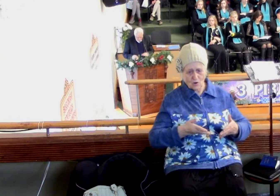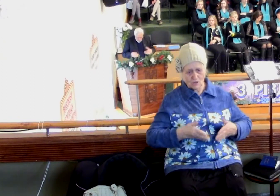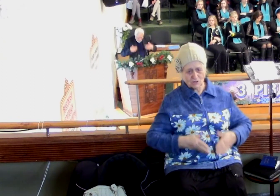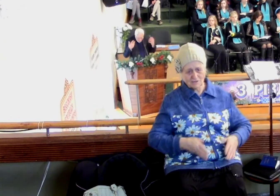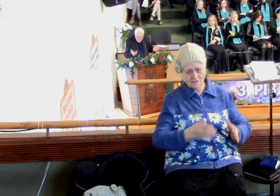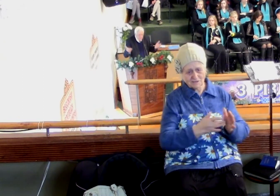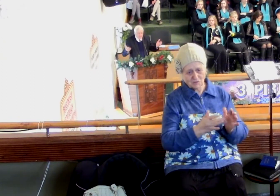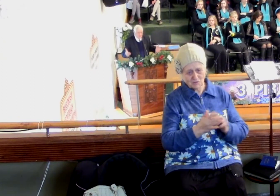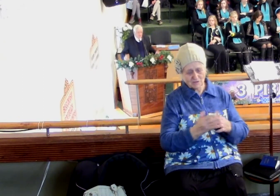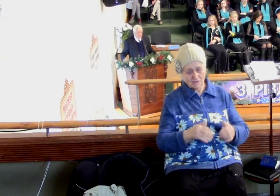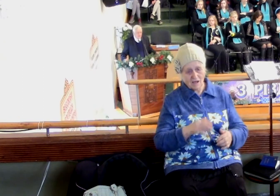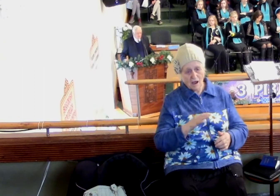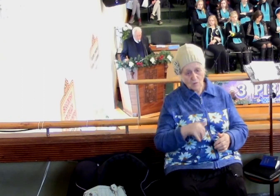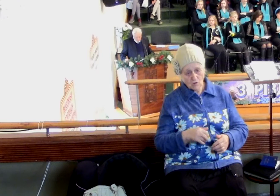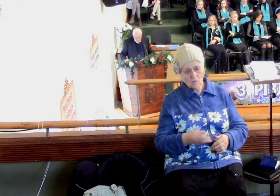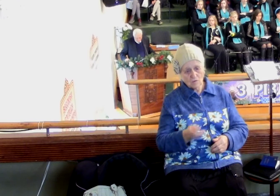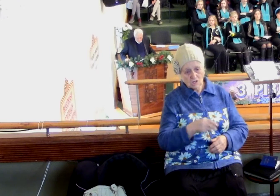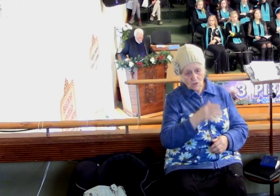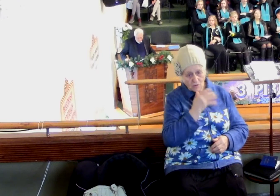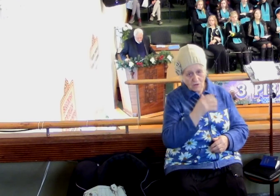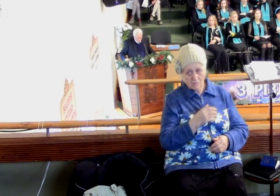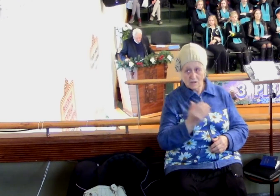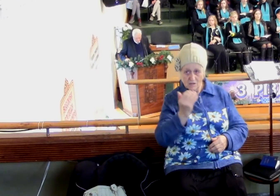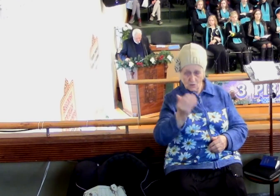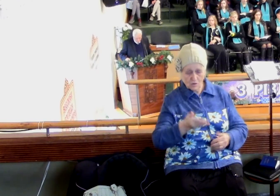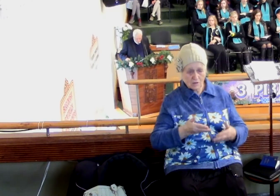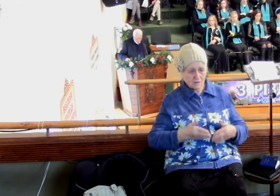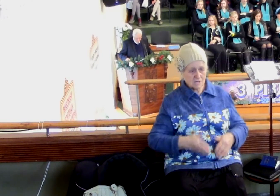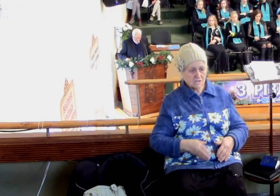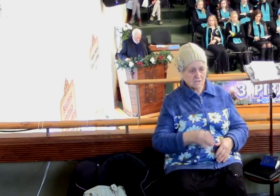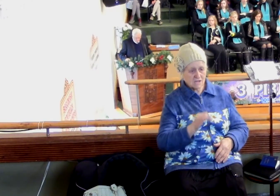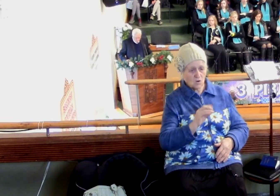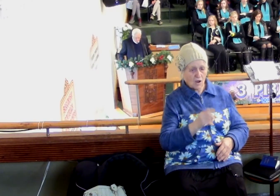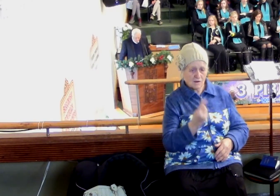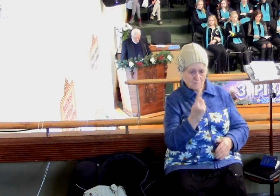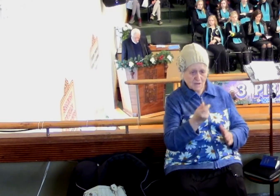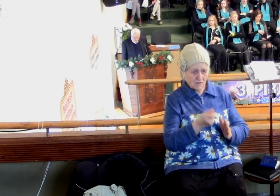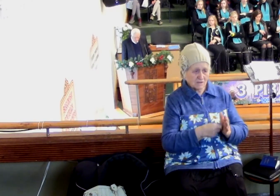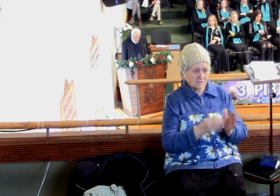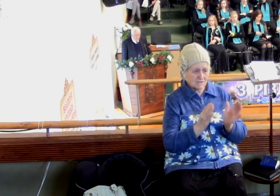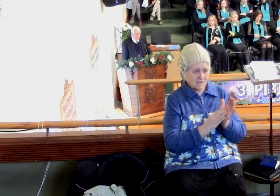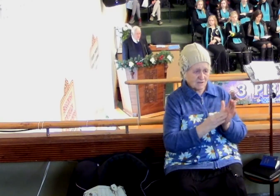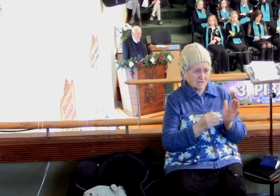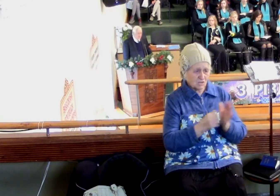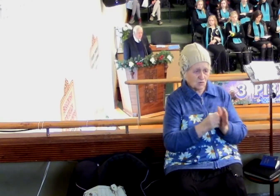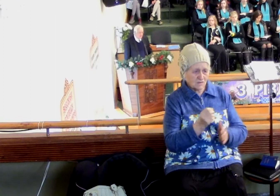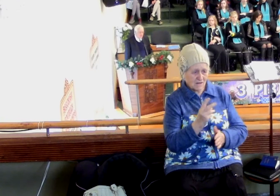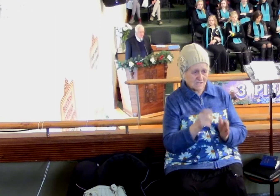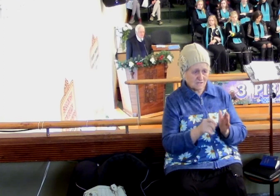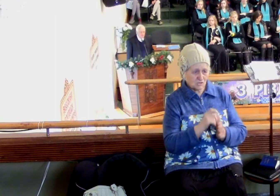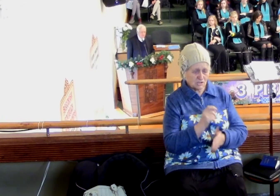потом младенец родился, и мы читаем Евангелие от Иоанна, 1 глава, с 9 по 12